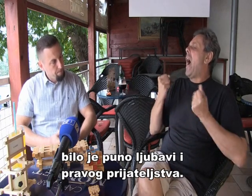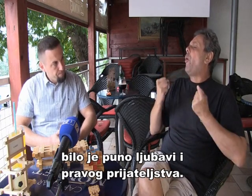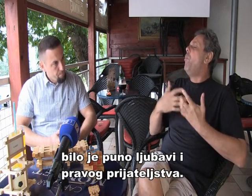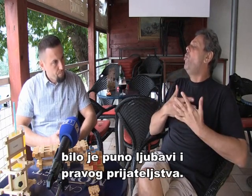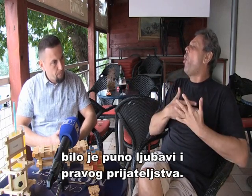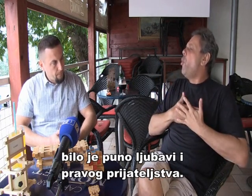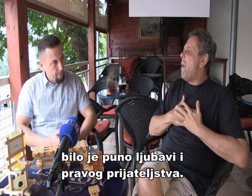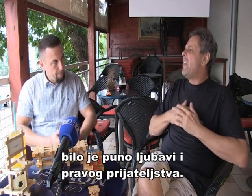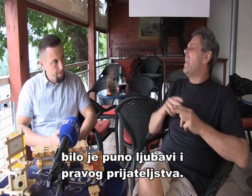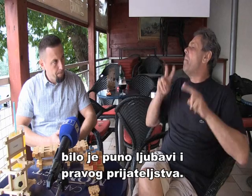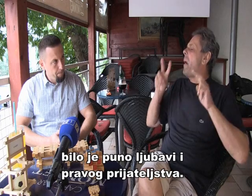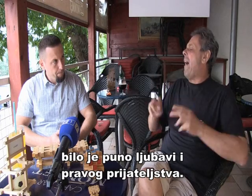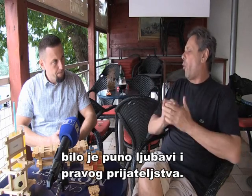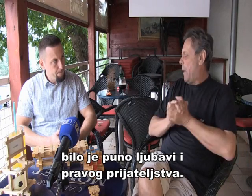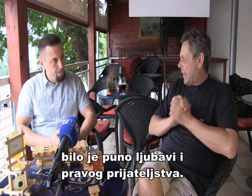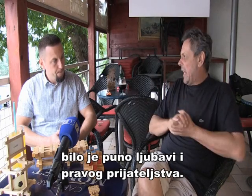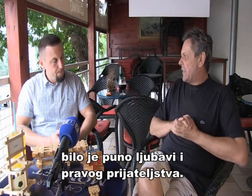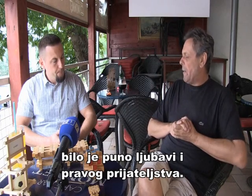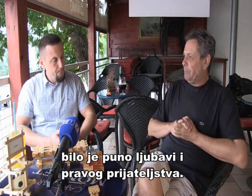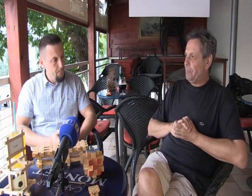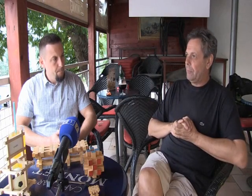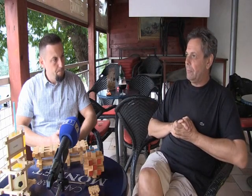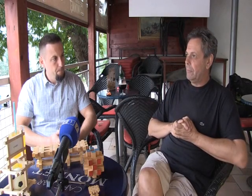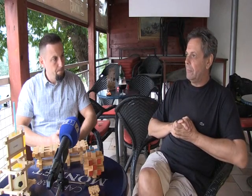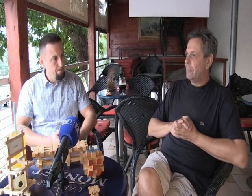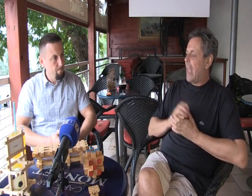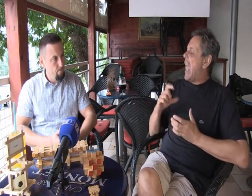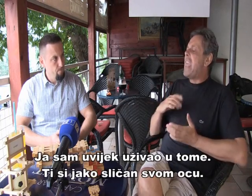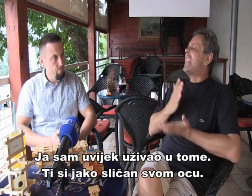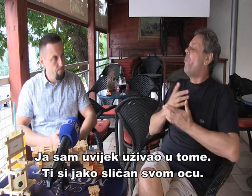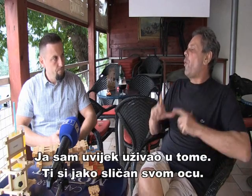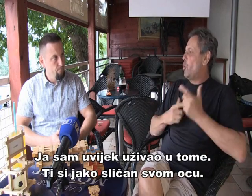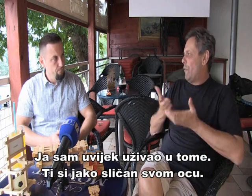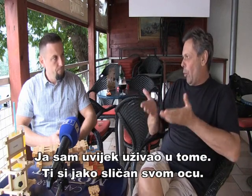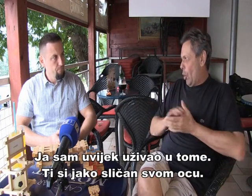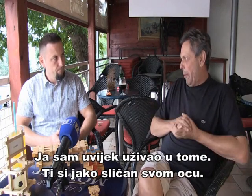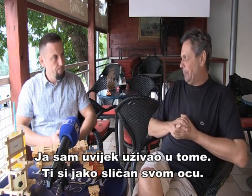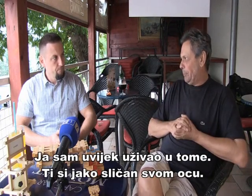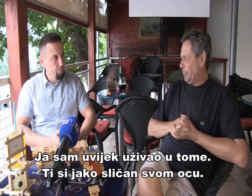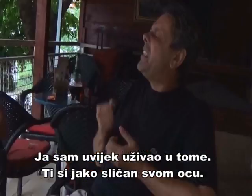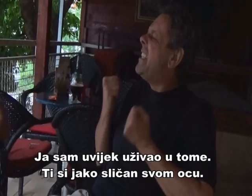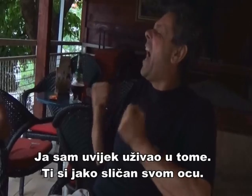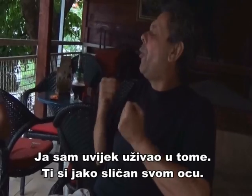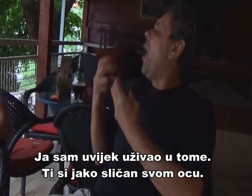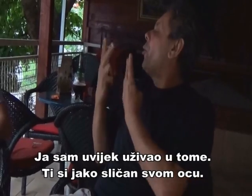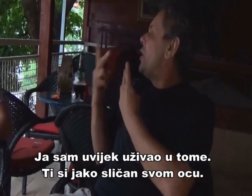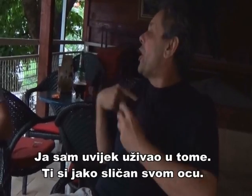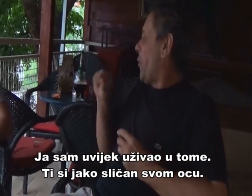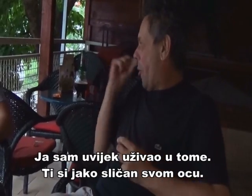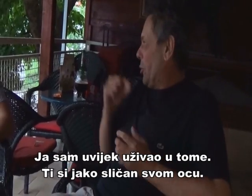jako puno ljubavi i pravo prijateljstva. Ja sam uvijek uživao u tome. Ti si jako, jako sličan s tvojom ocu.